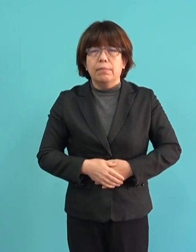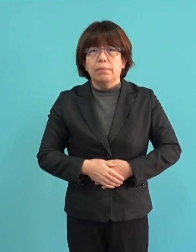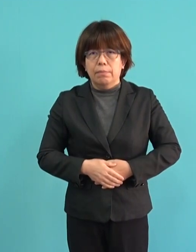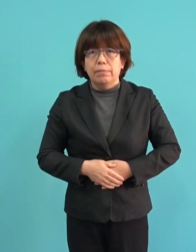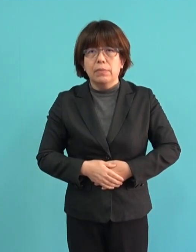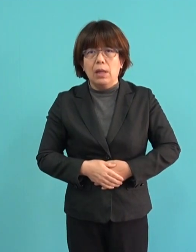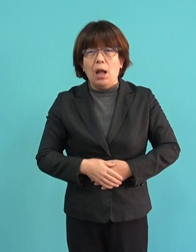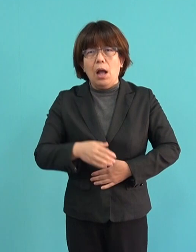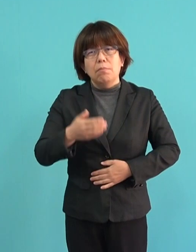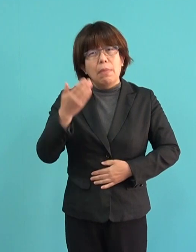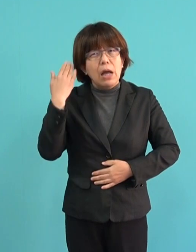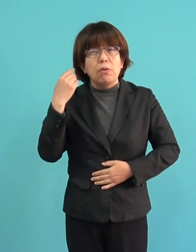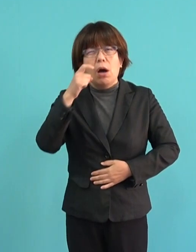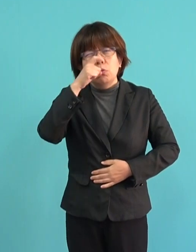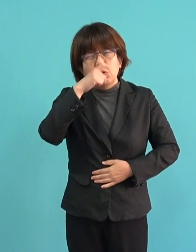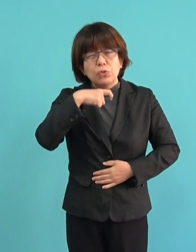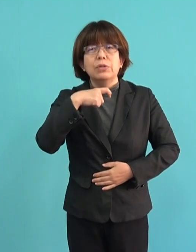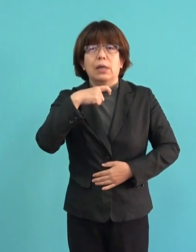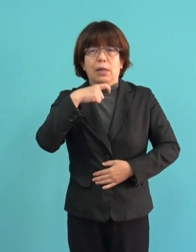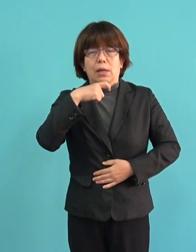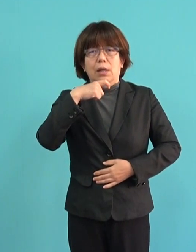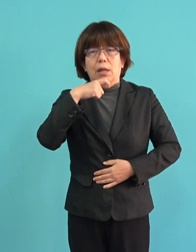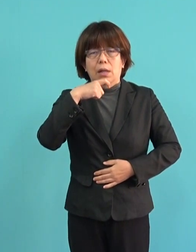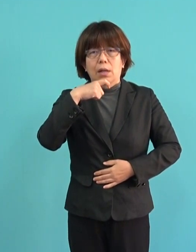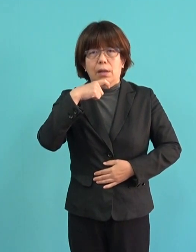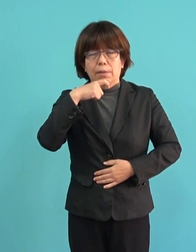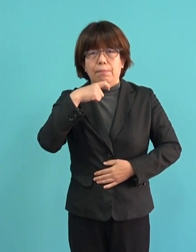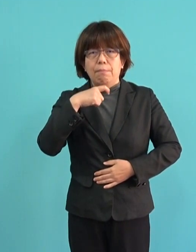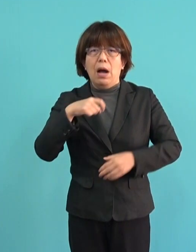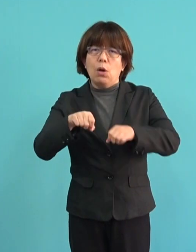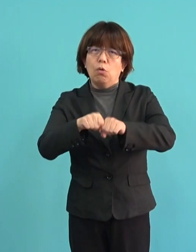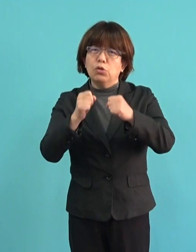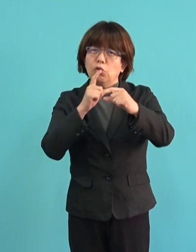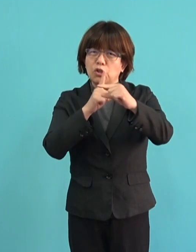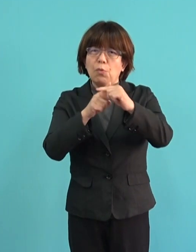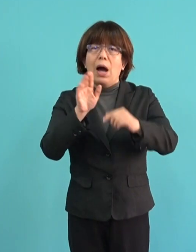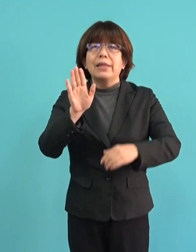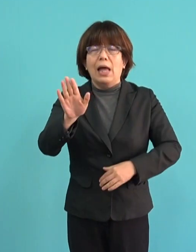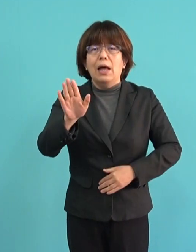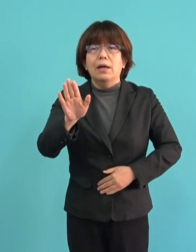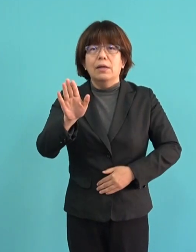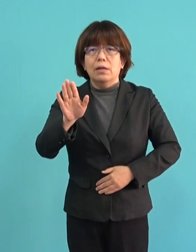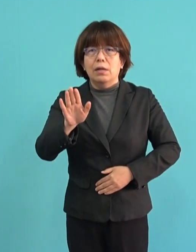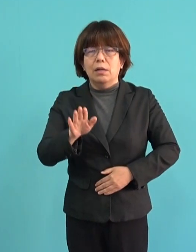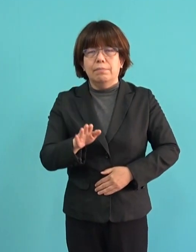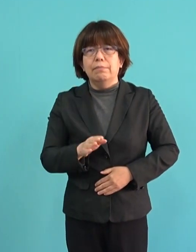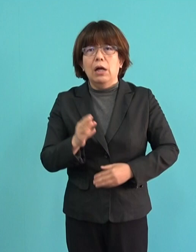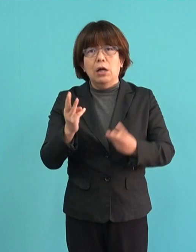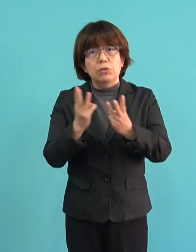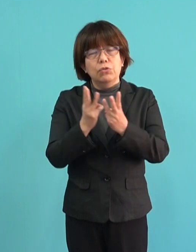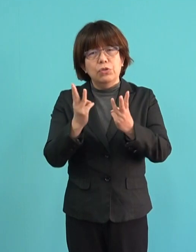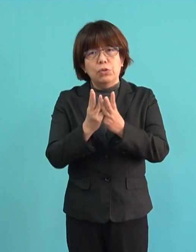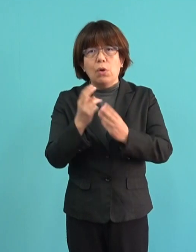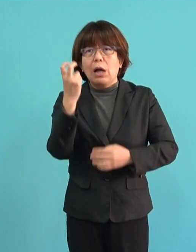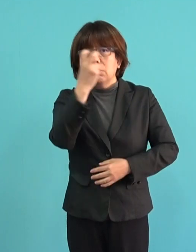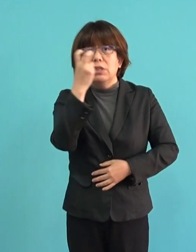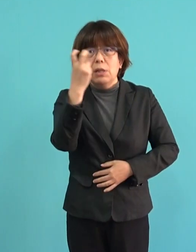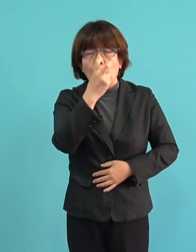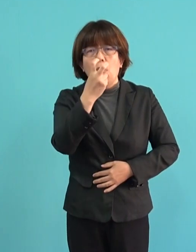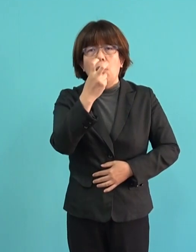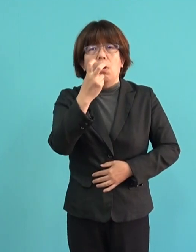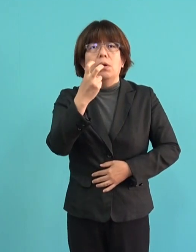ね老朽化をしていて常に故障中の炉がありましたので数字を見ていただいてもですねあの